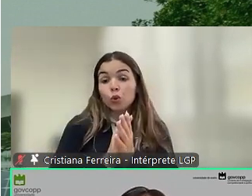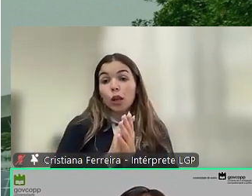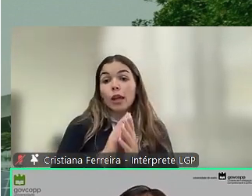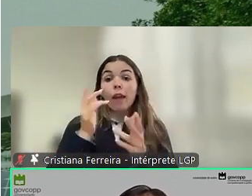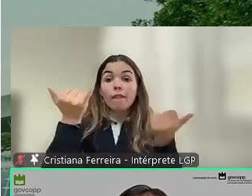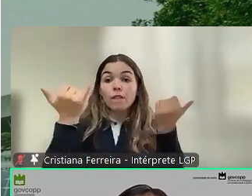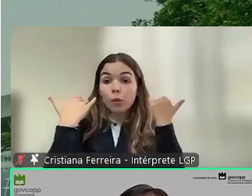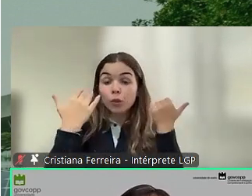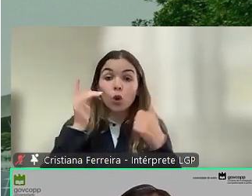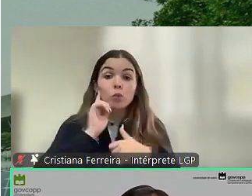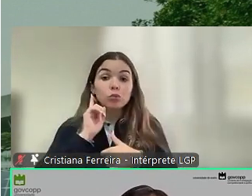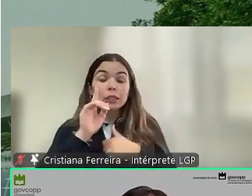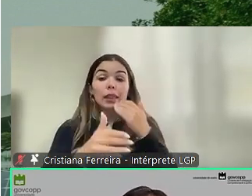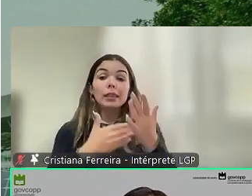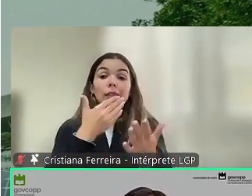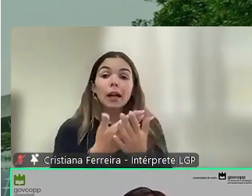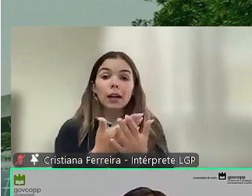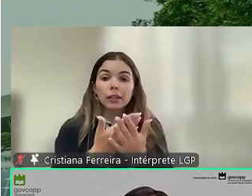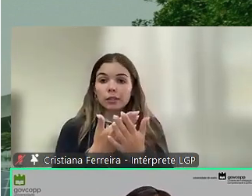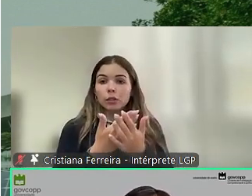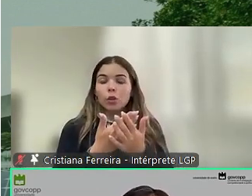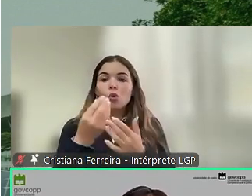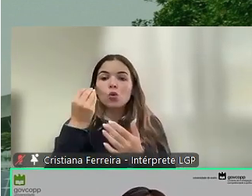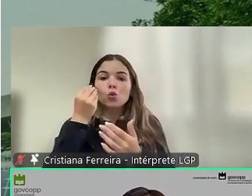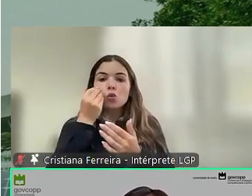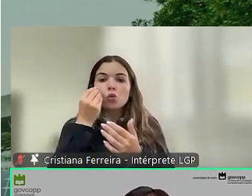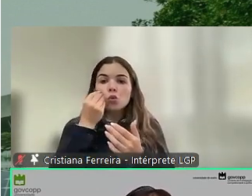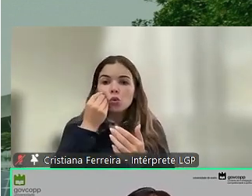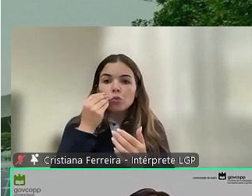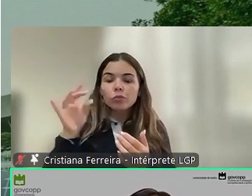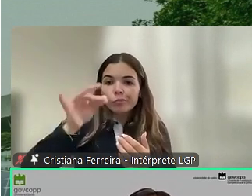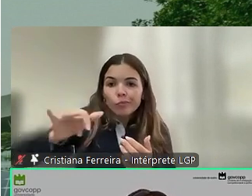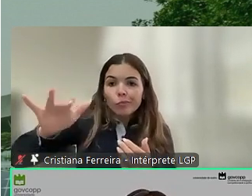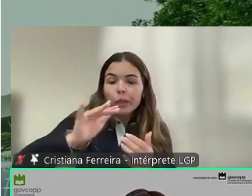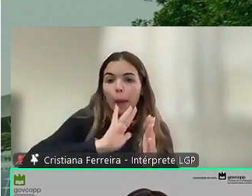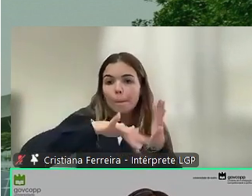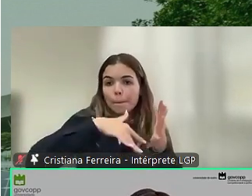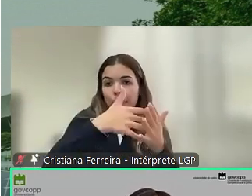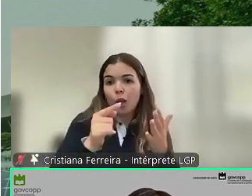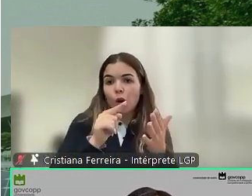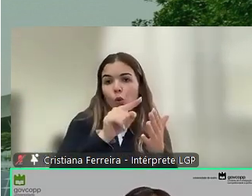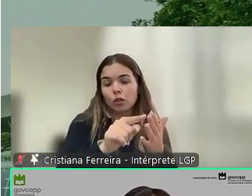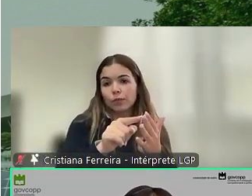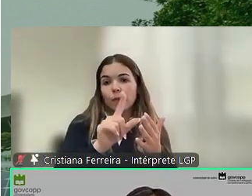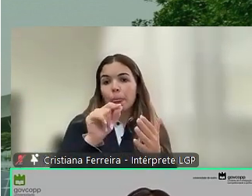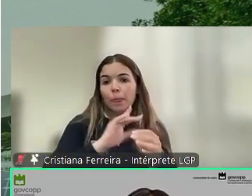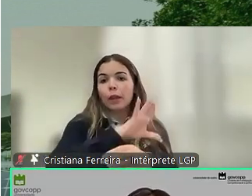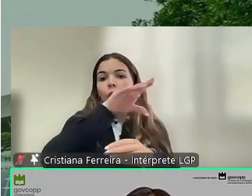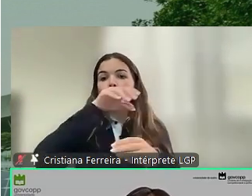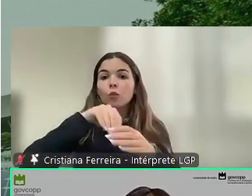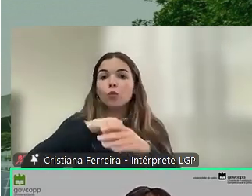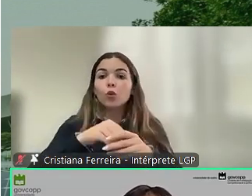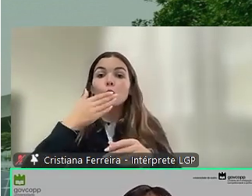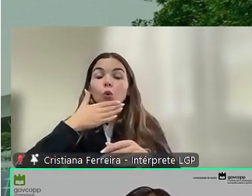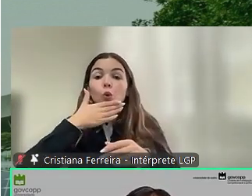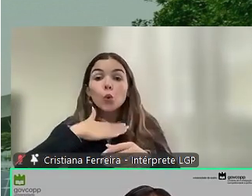relevante, quais os efeitos deste plano no nosso território. O envolvimento precoce, não é, dos